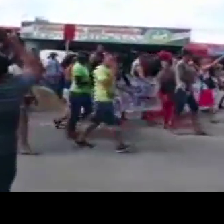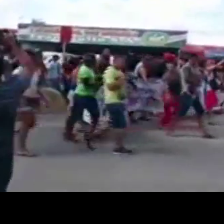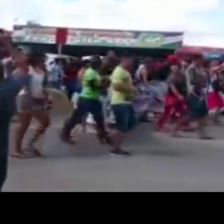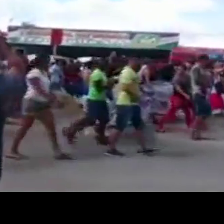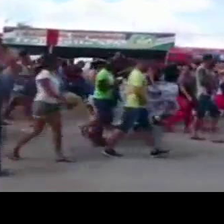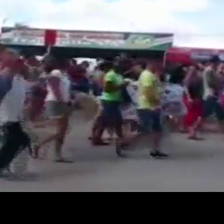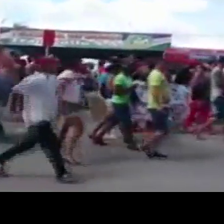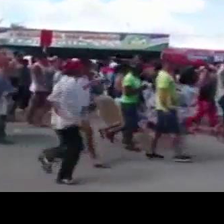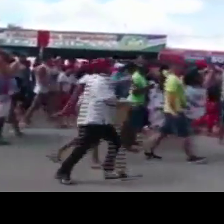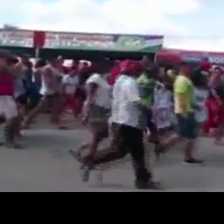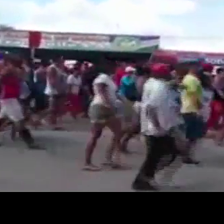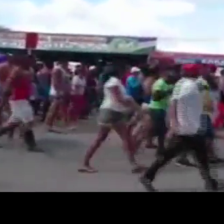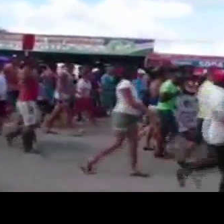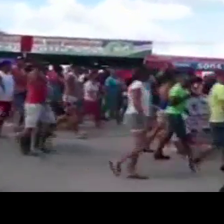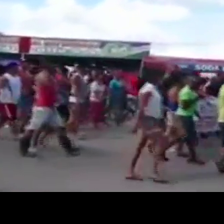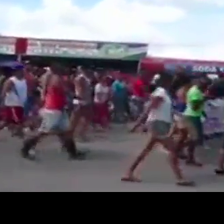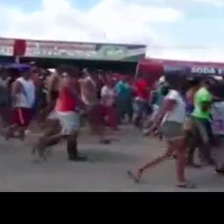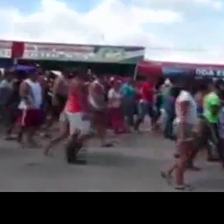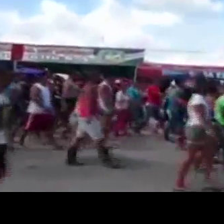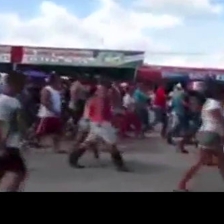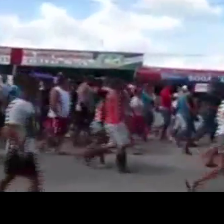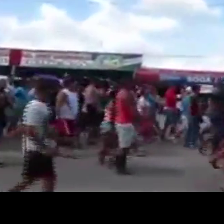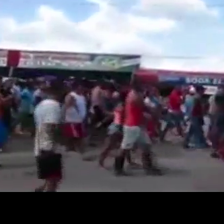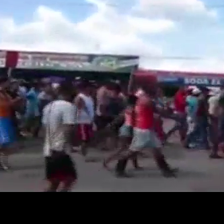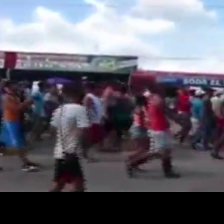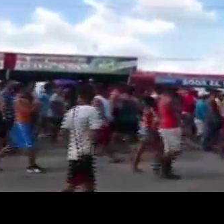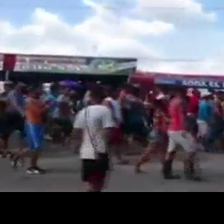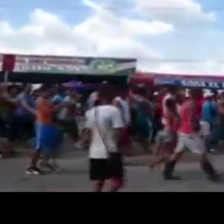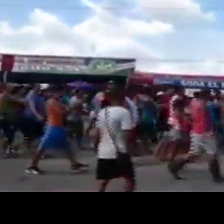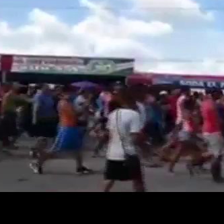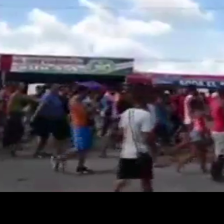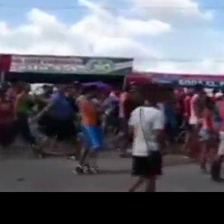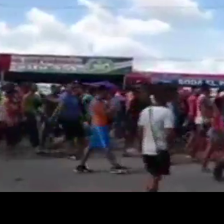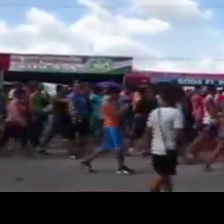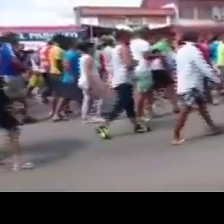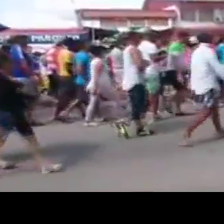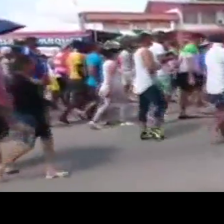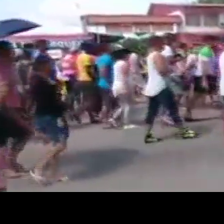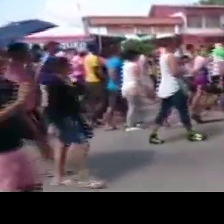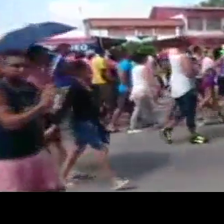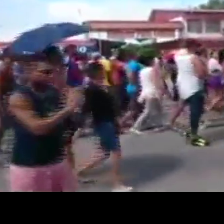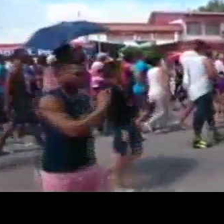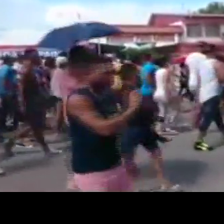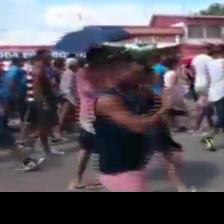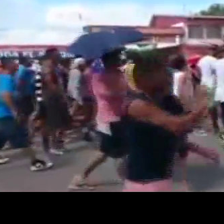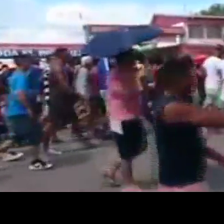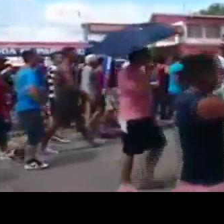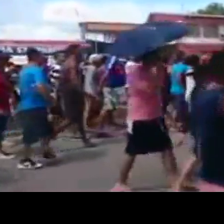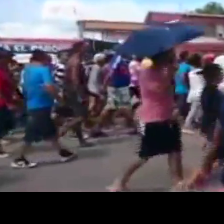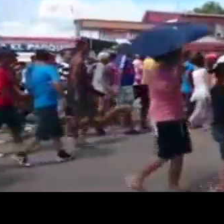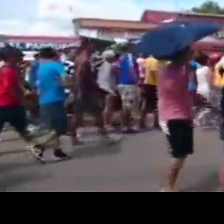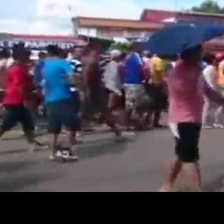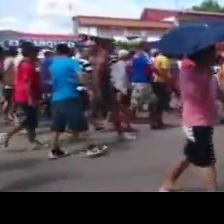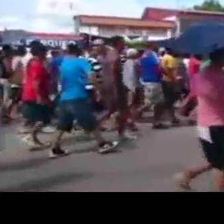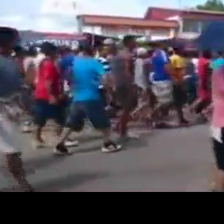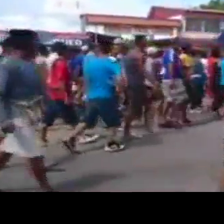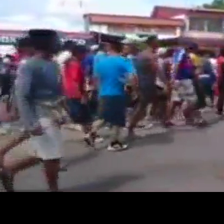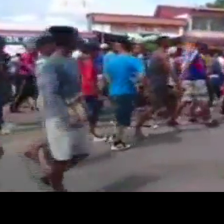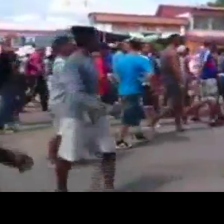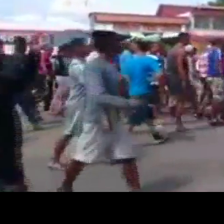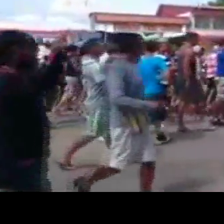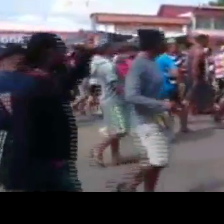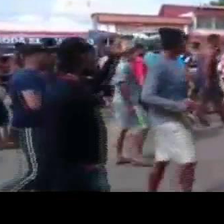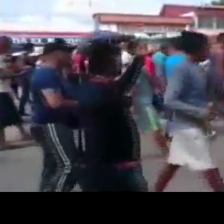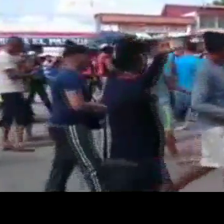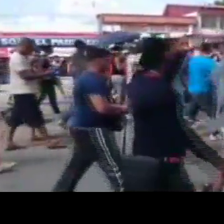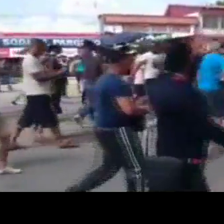concreta de que vamos a tratar de blindar de forma permanente las 24 horas nuestra frontera del lado panameño. Un